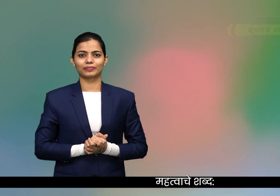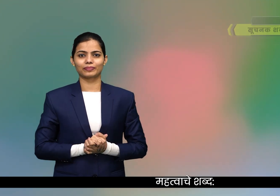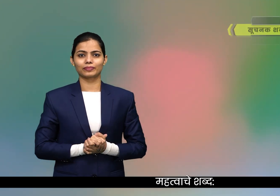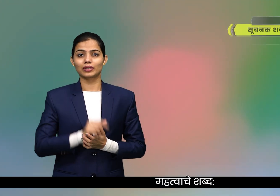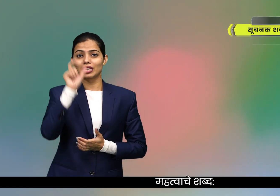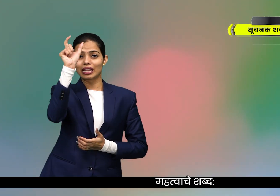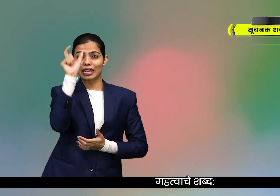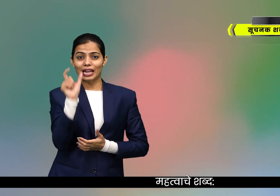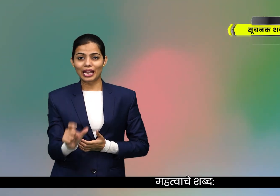महत्वाचे शब्द: